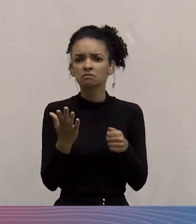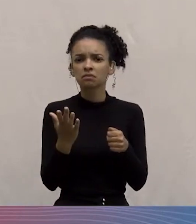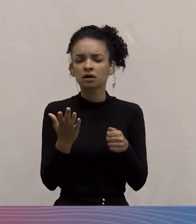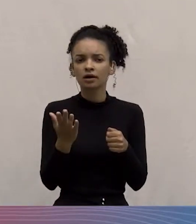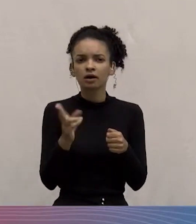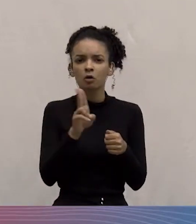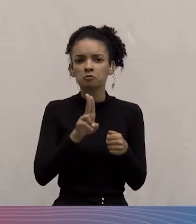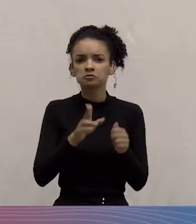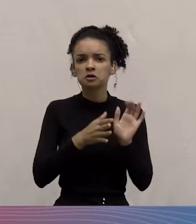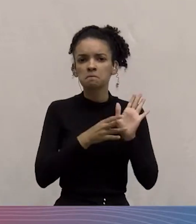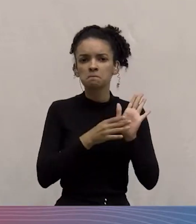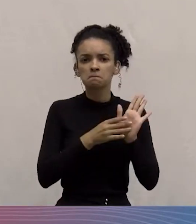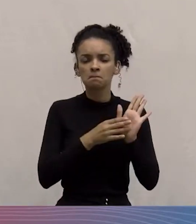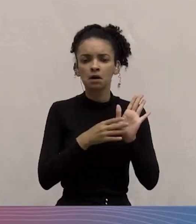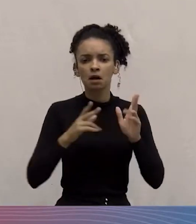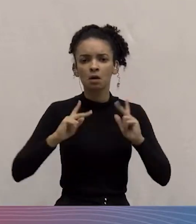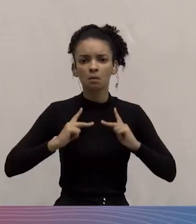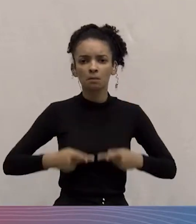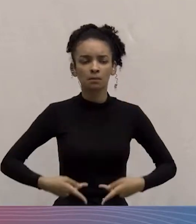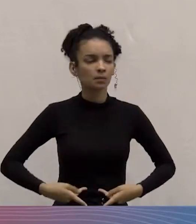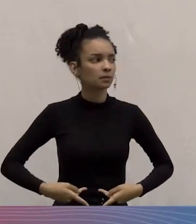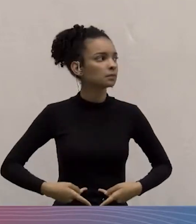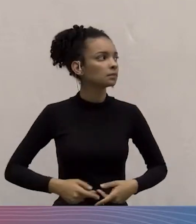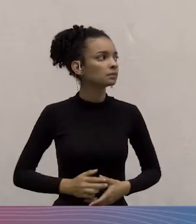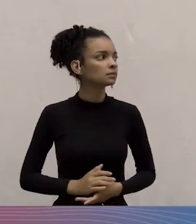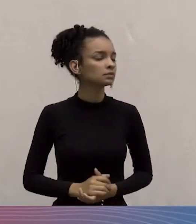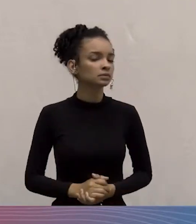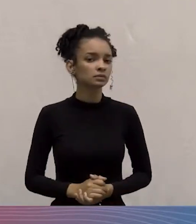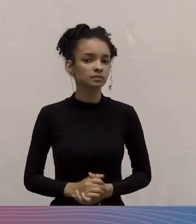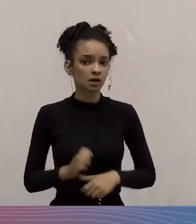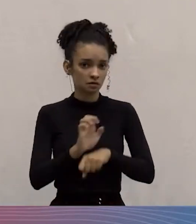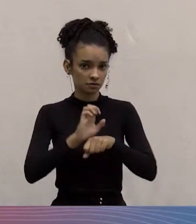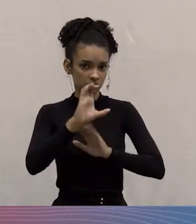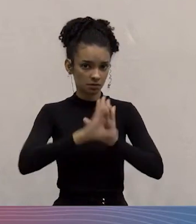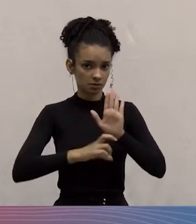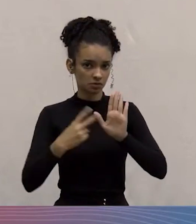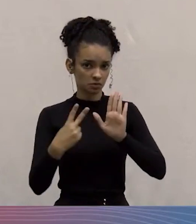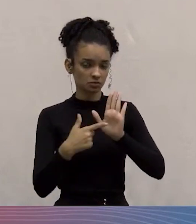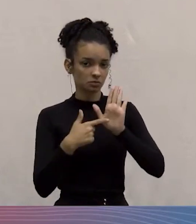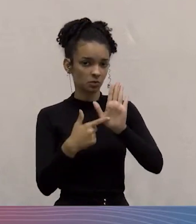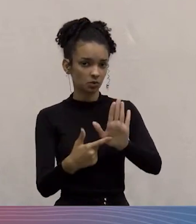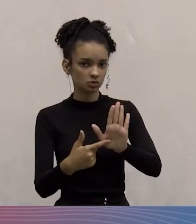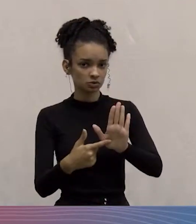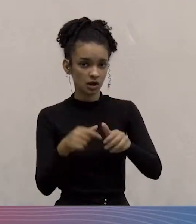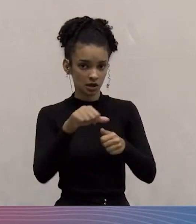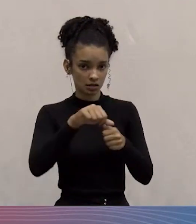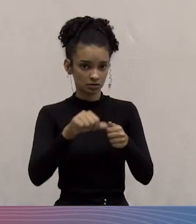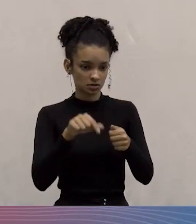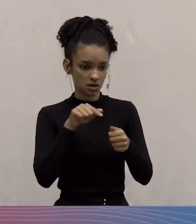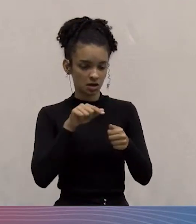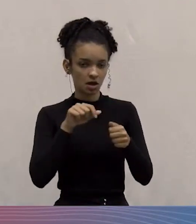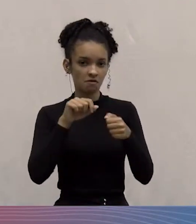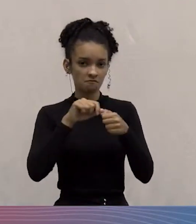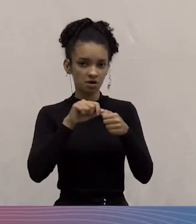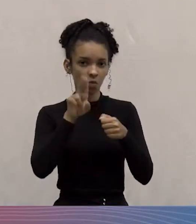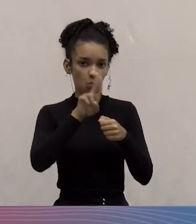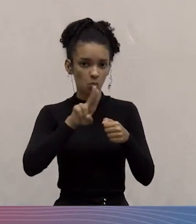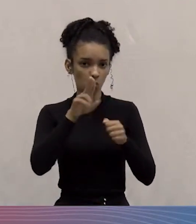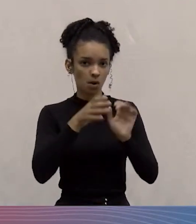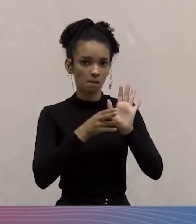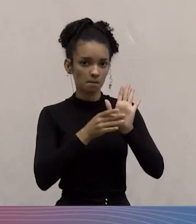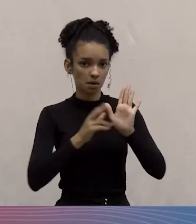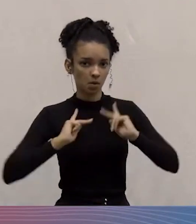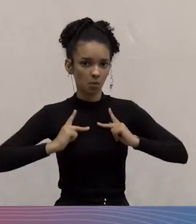mãos. Efésios 2 fala das mãos, foram feitas, a circuncisão foi feita por mãos humanas. Aqui é